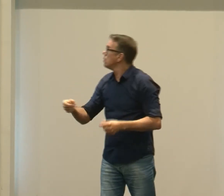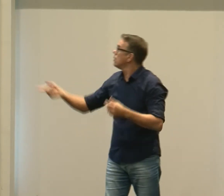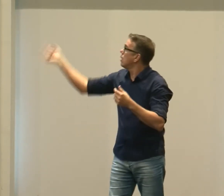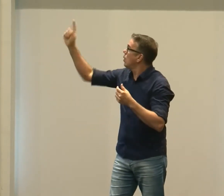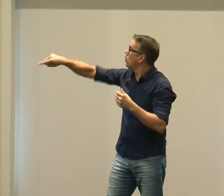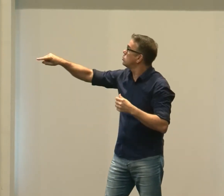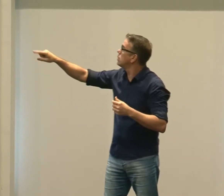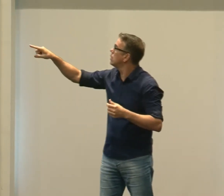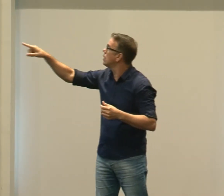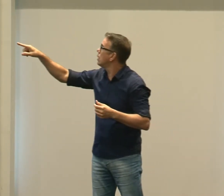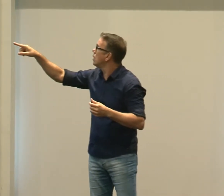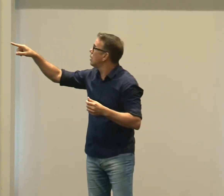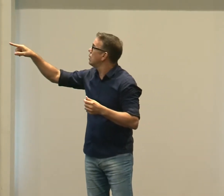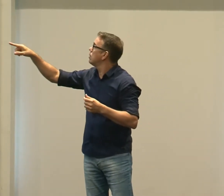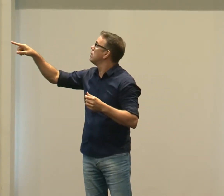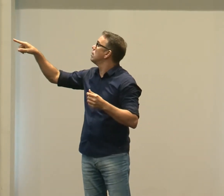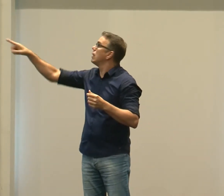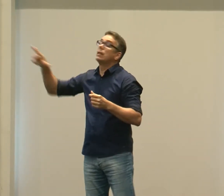da sua fala em Libras.